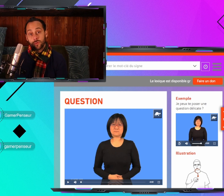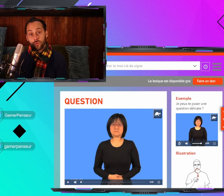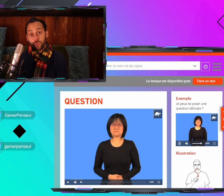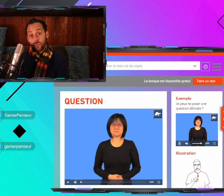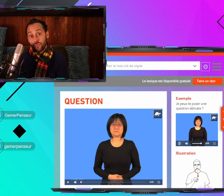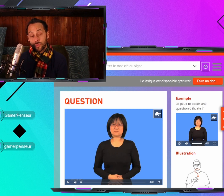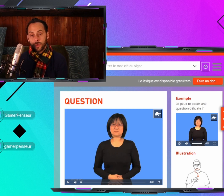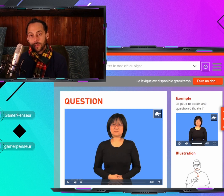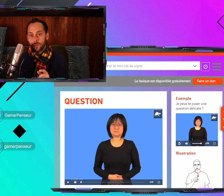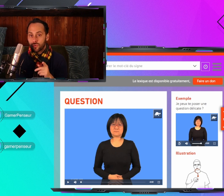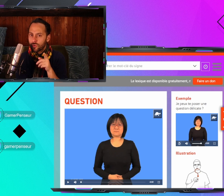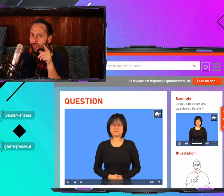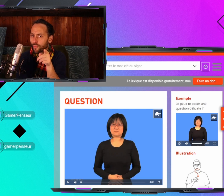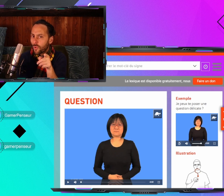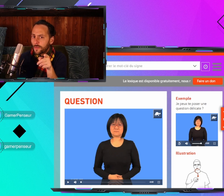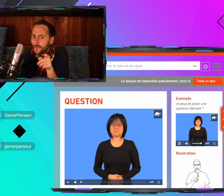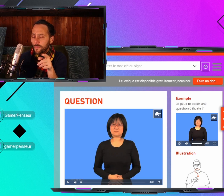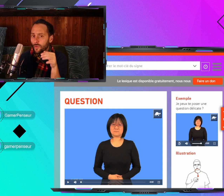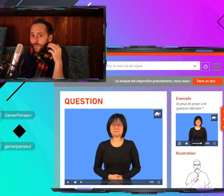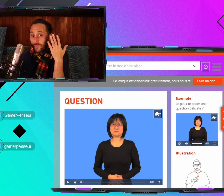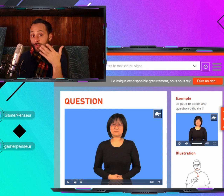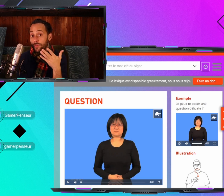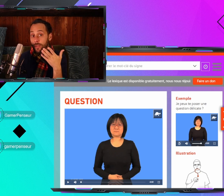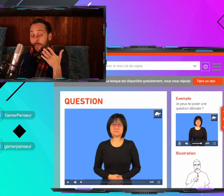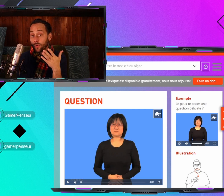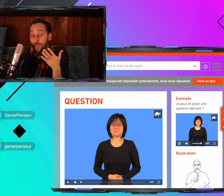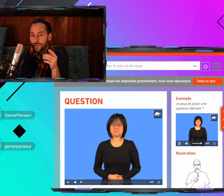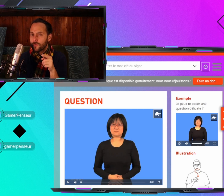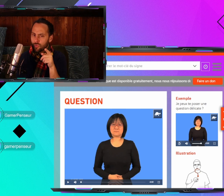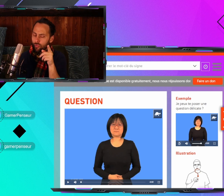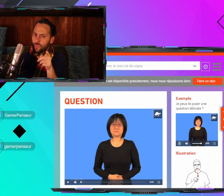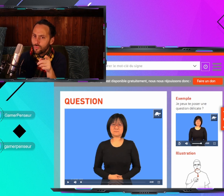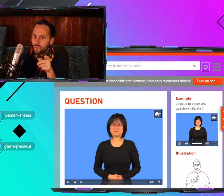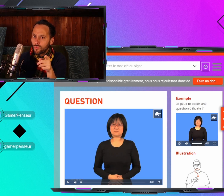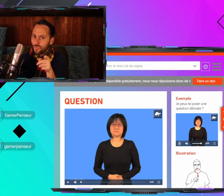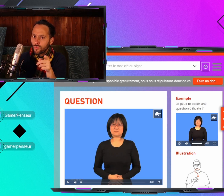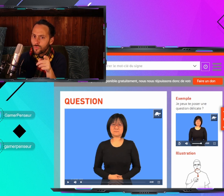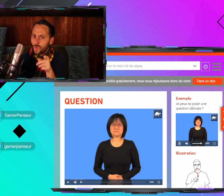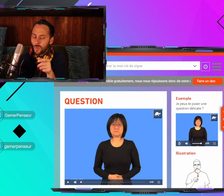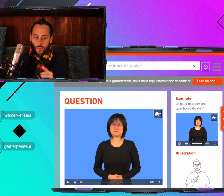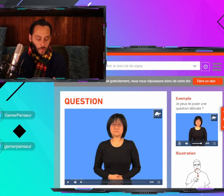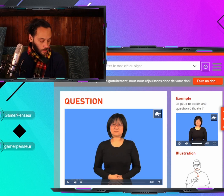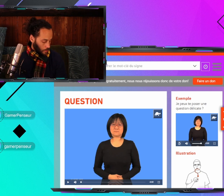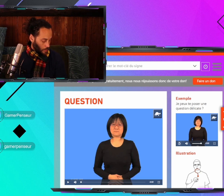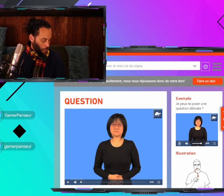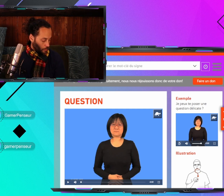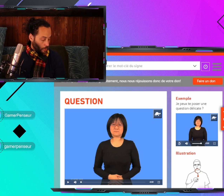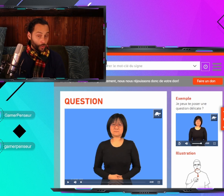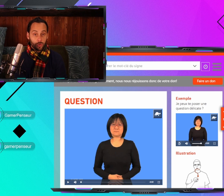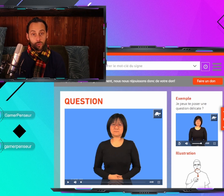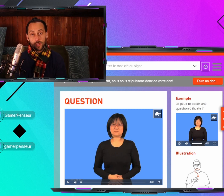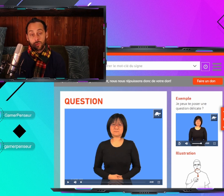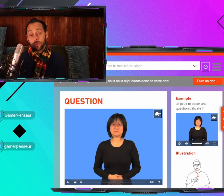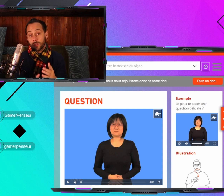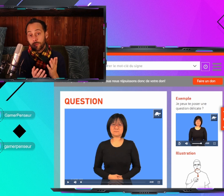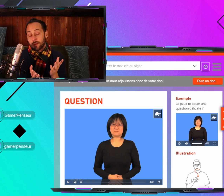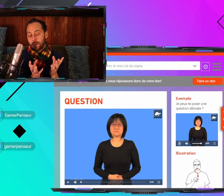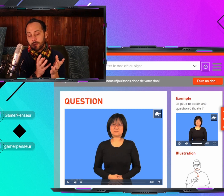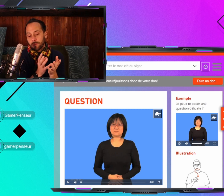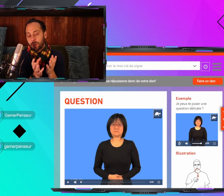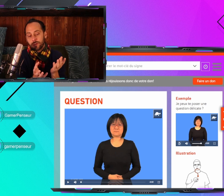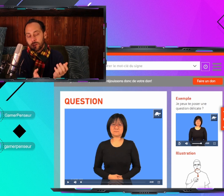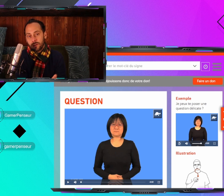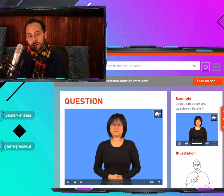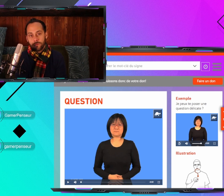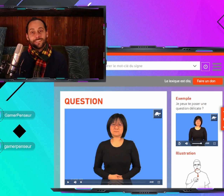Le est-ce que tu, hein, qui était juste de pointer avec une tête interrogative, est-ce que tu? Et puis le est-ce que qui